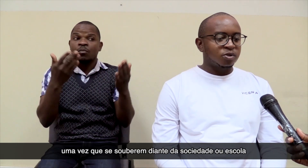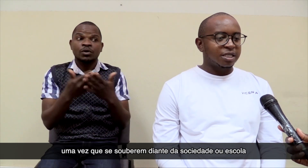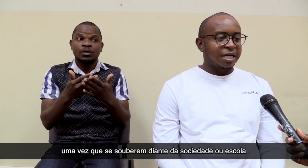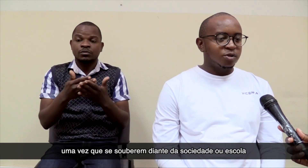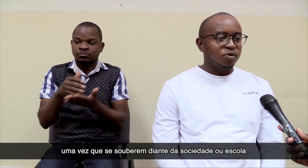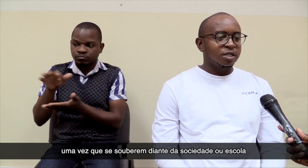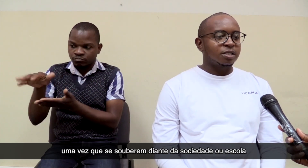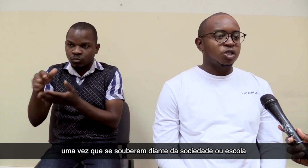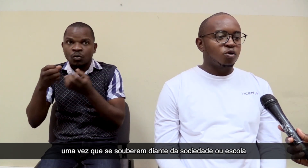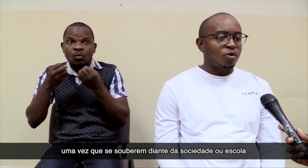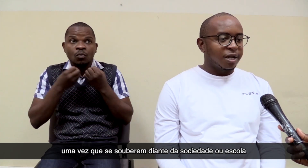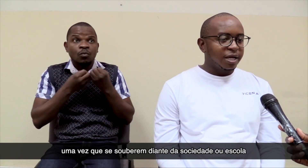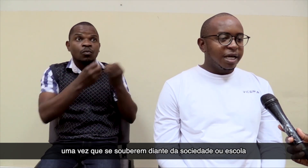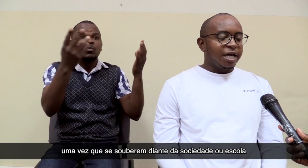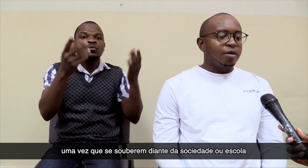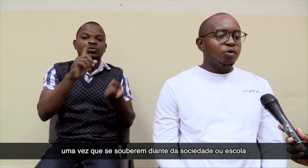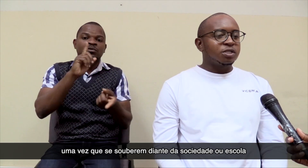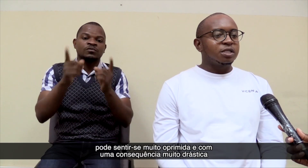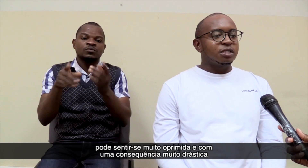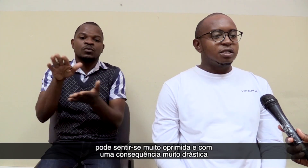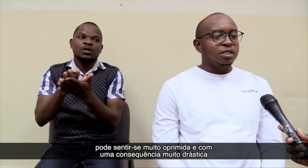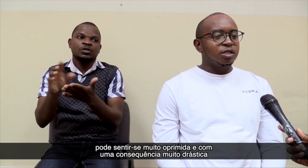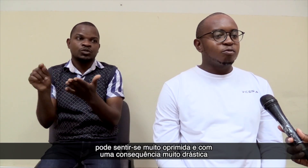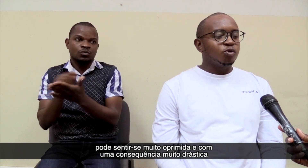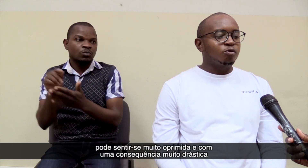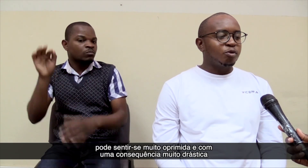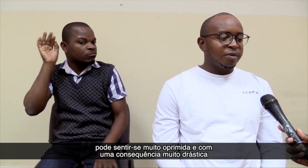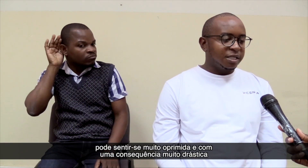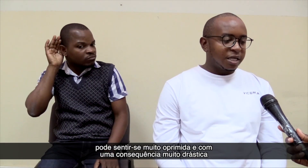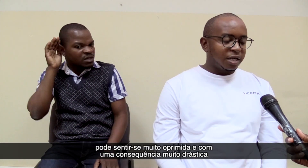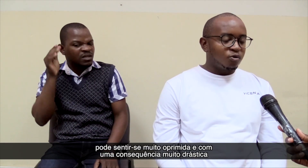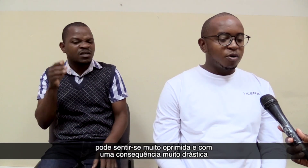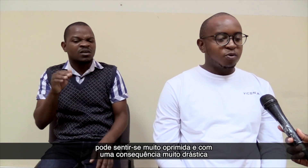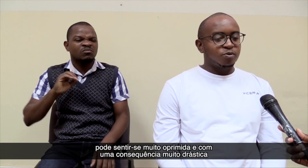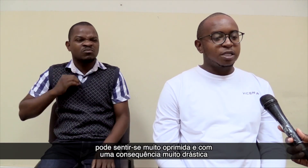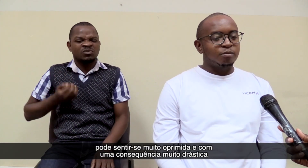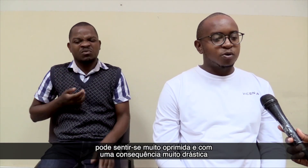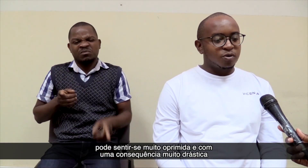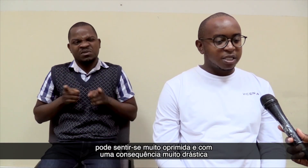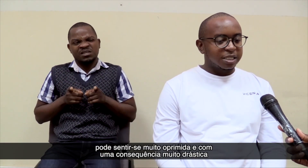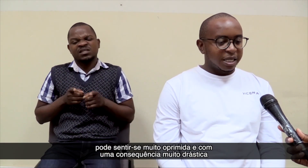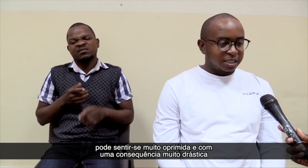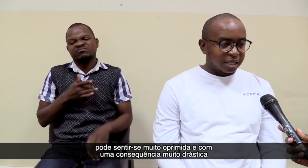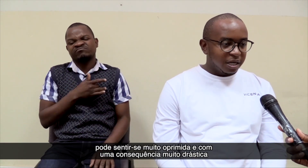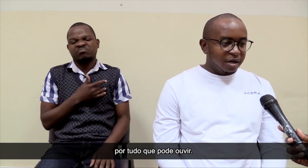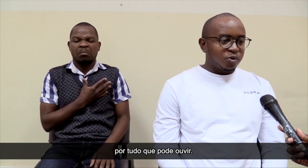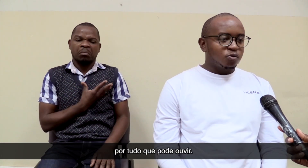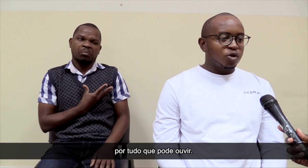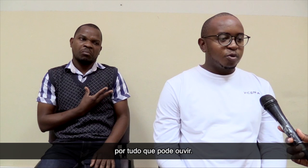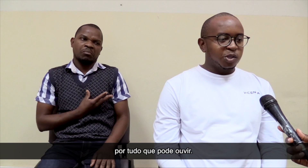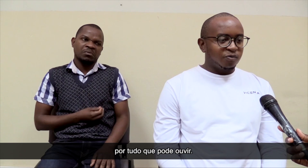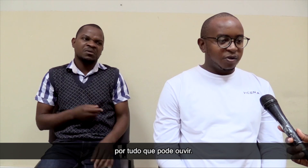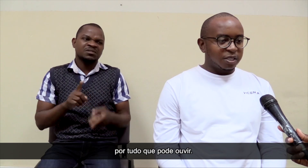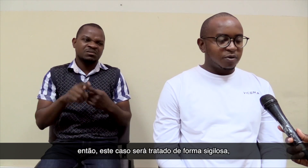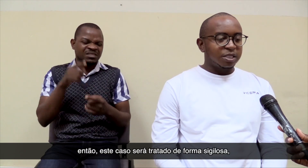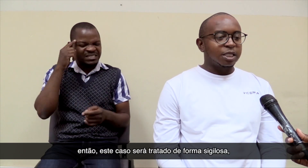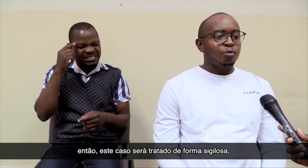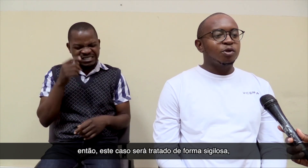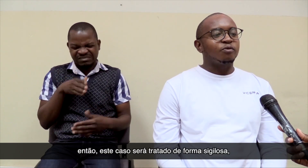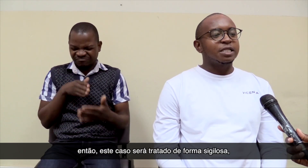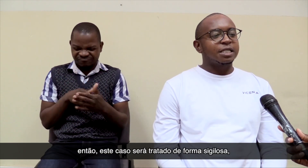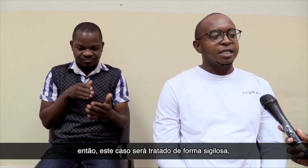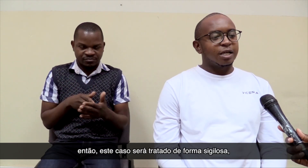é uma penalização não só para aquele que realmente queira casar com o menor, como também para os